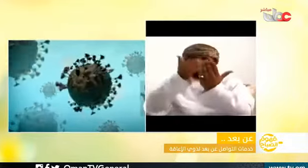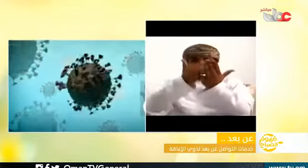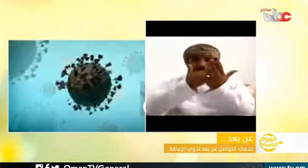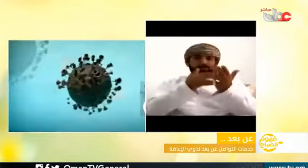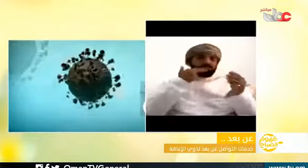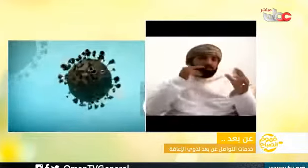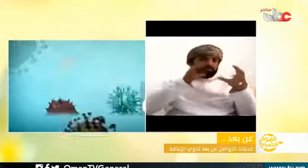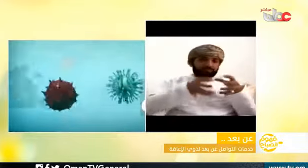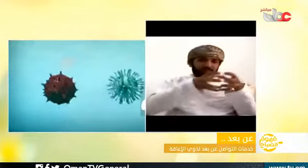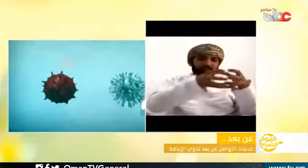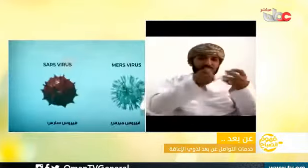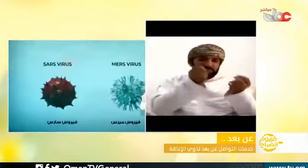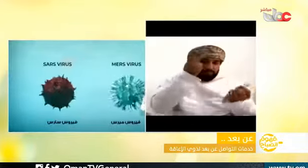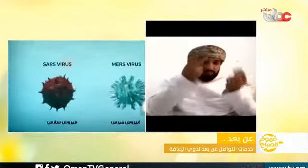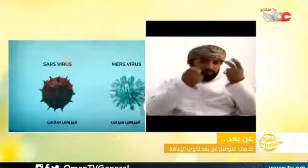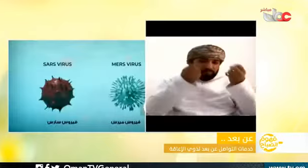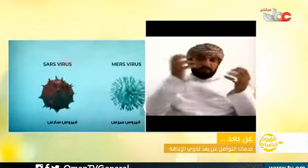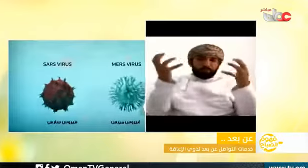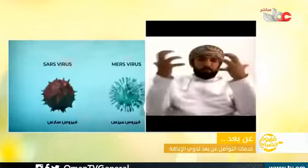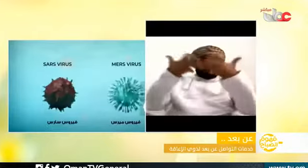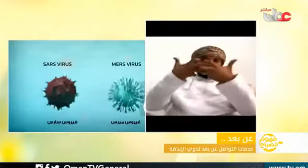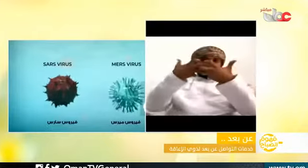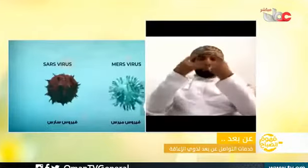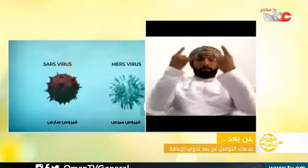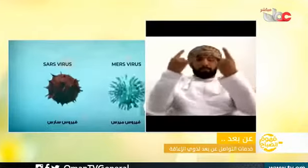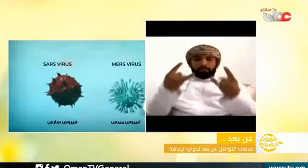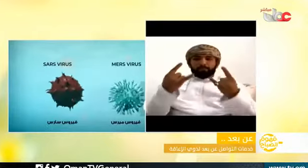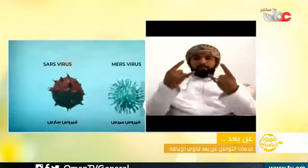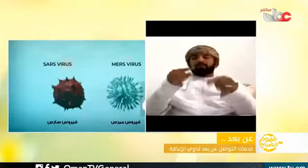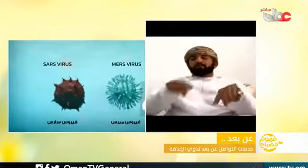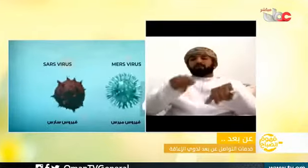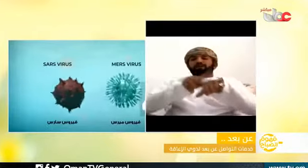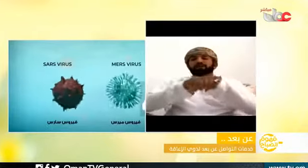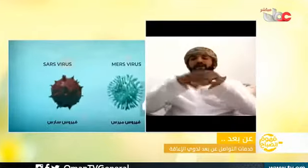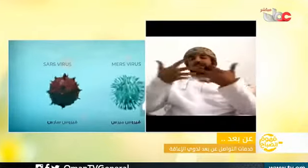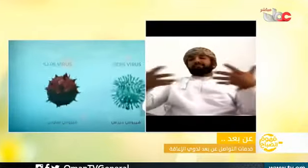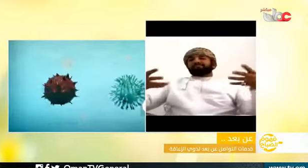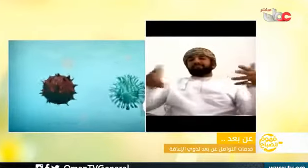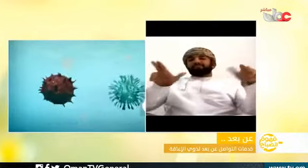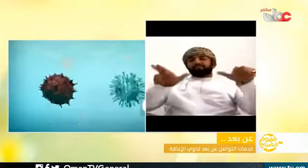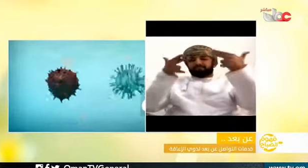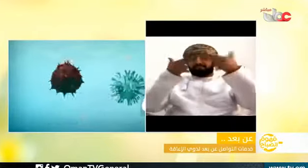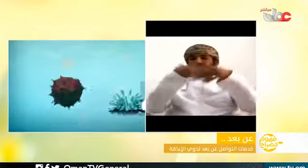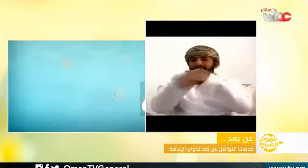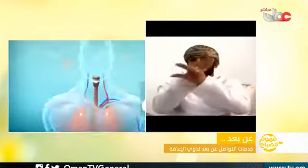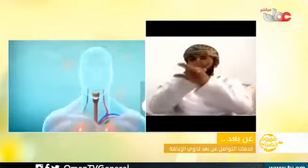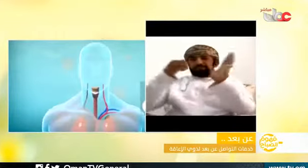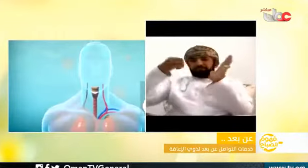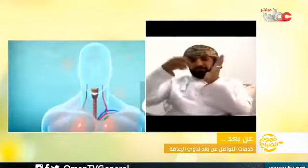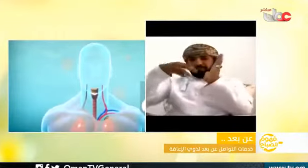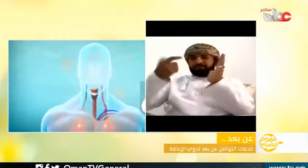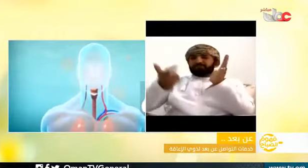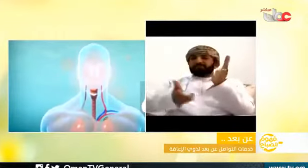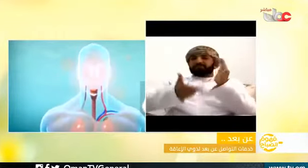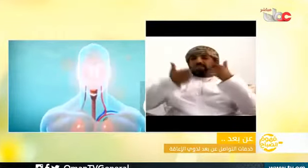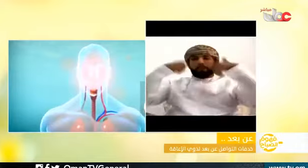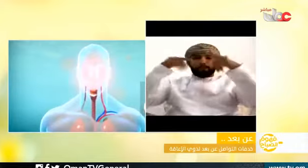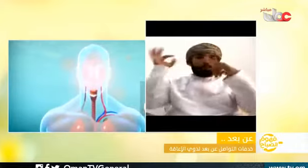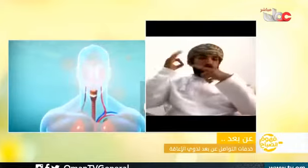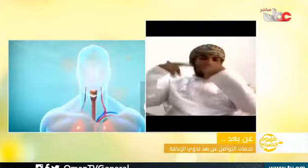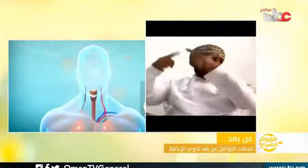انه هاي التقنية هي اللي راح تقلص العبء الكبير لكل شخص، وتجعل كل شيء في وقته المناسب، وسهولة التواصل عن